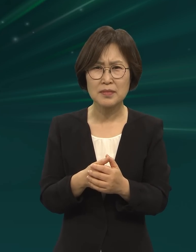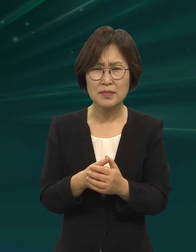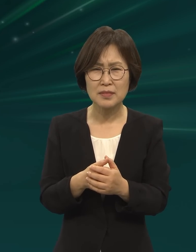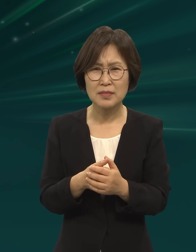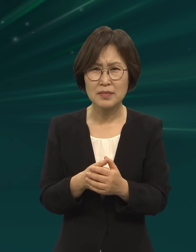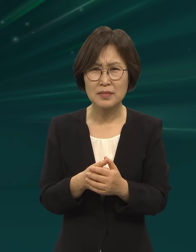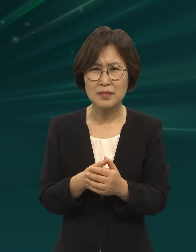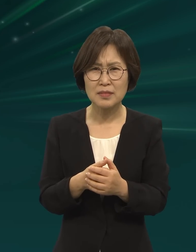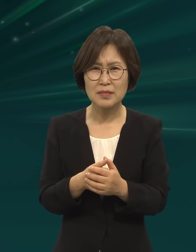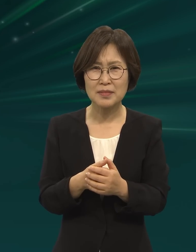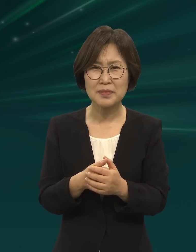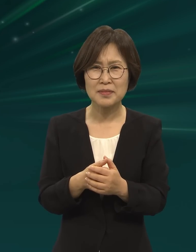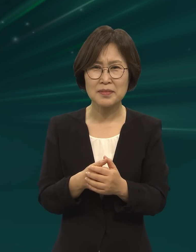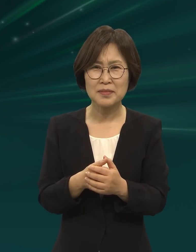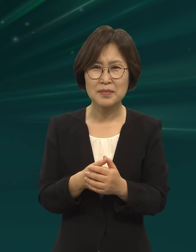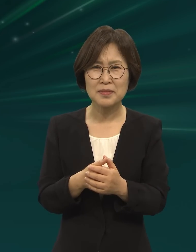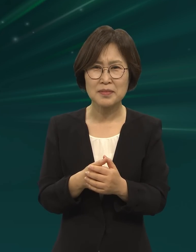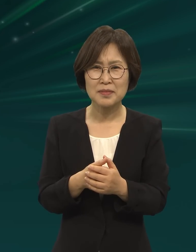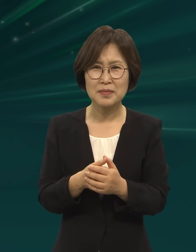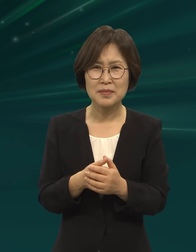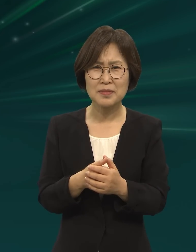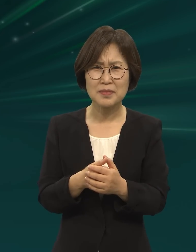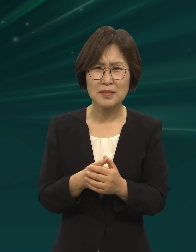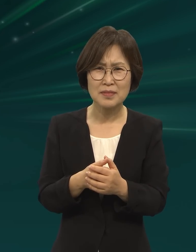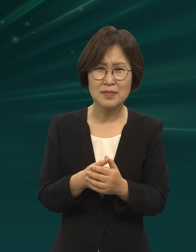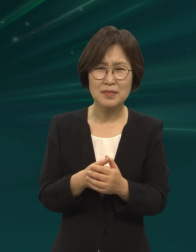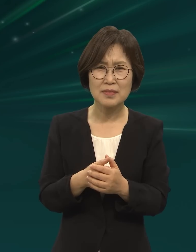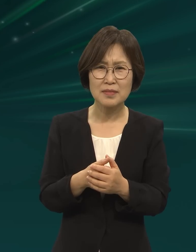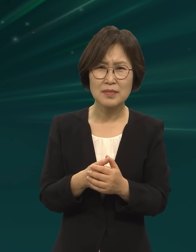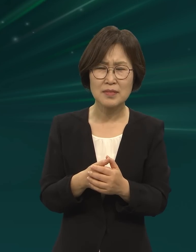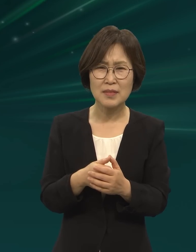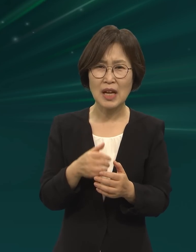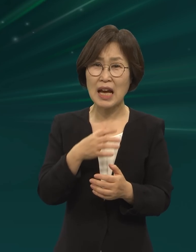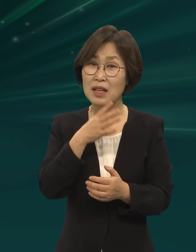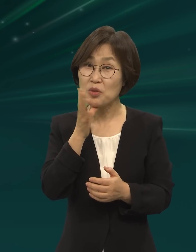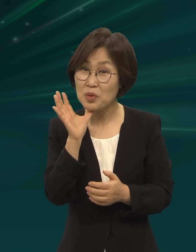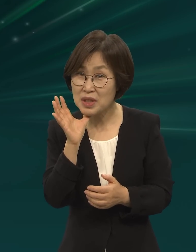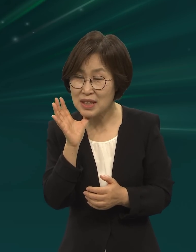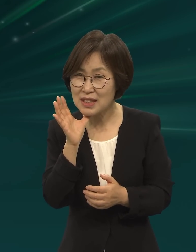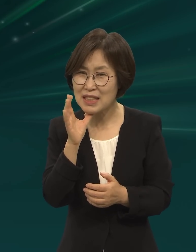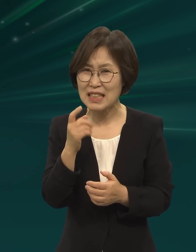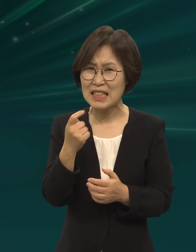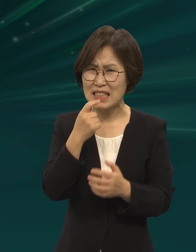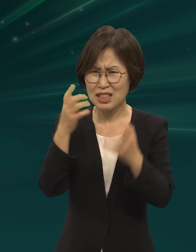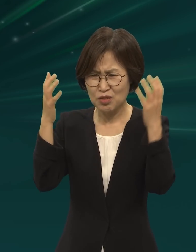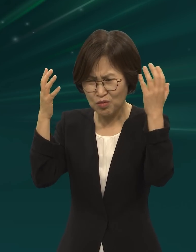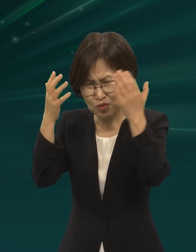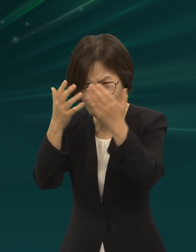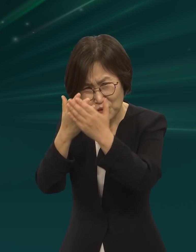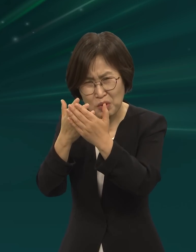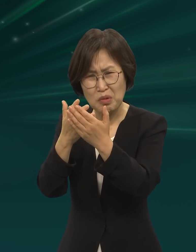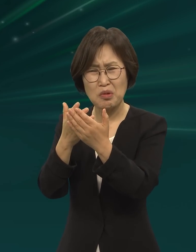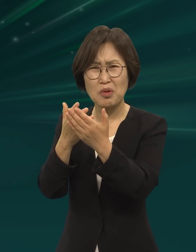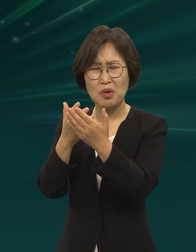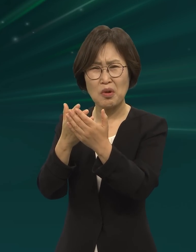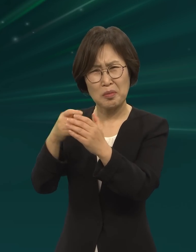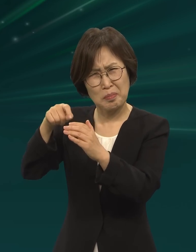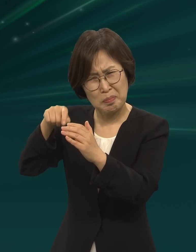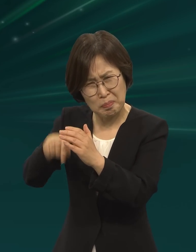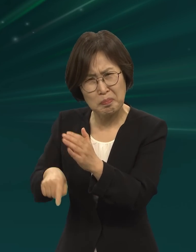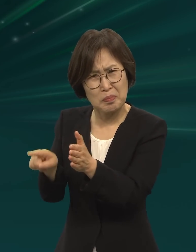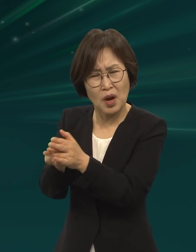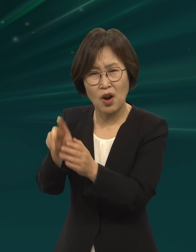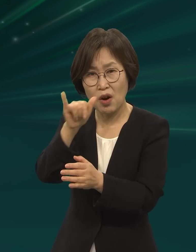말해도 너무 오랫동안 힌두교적인 신앙생활을 했기 때문에 쉽게 변하지 않습니다. 그래서 우리가